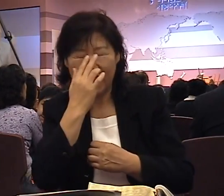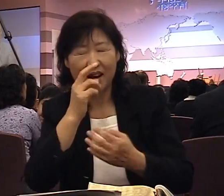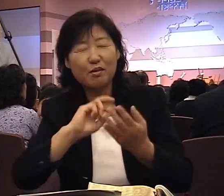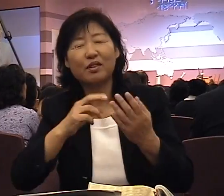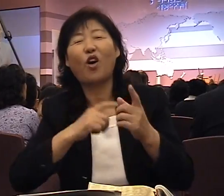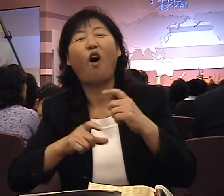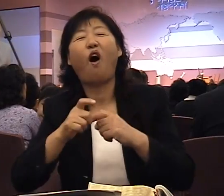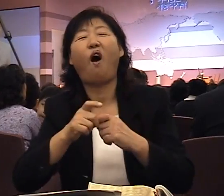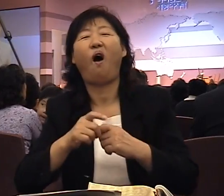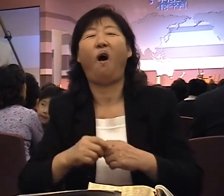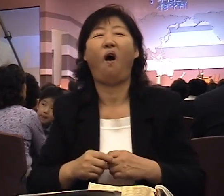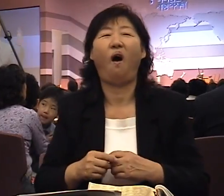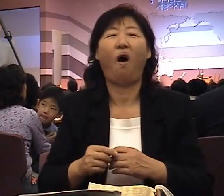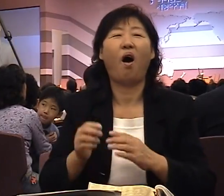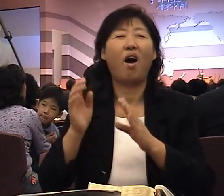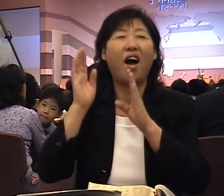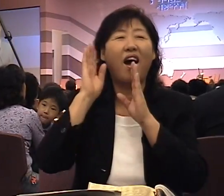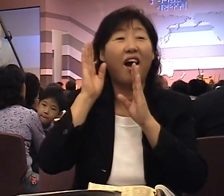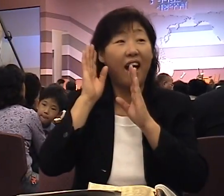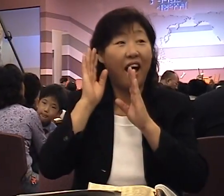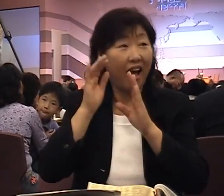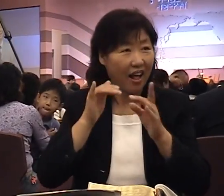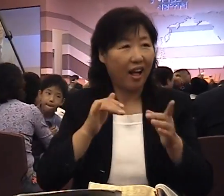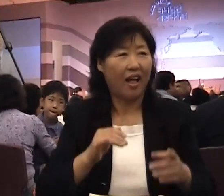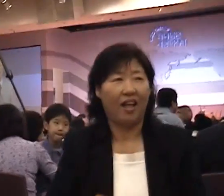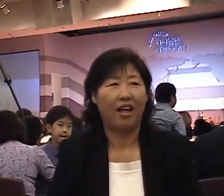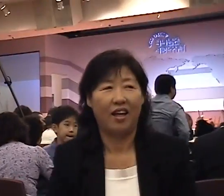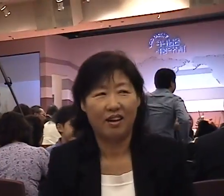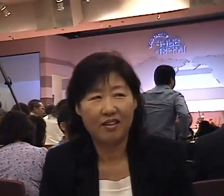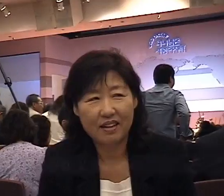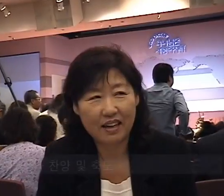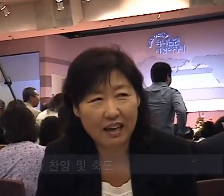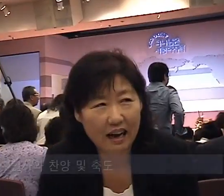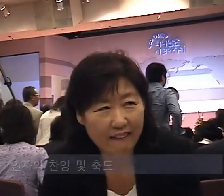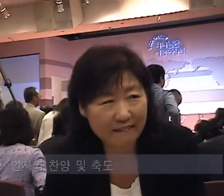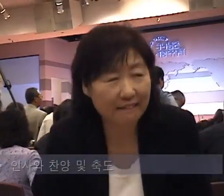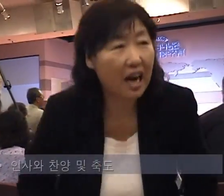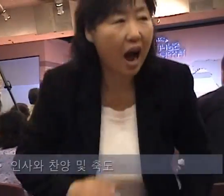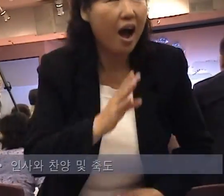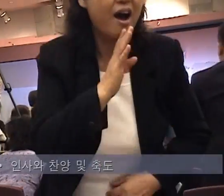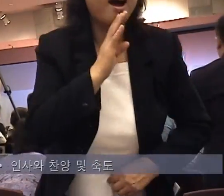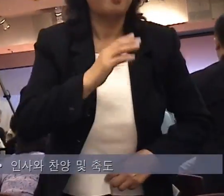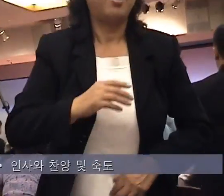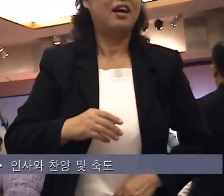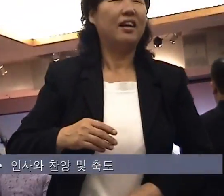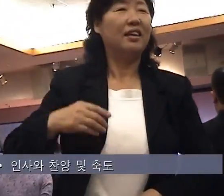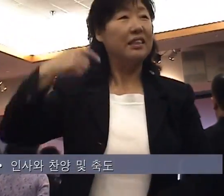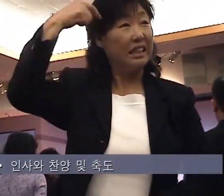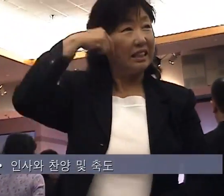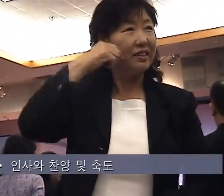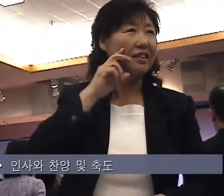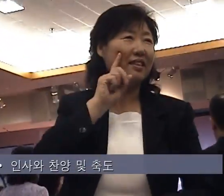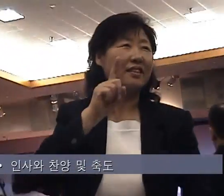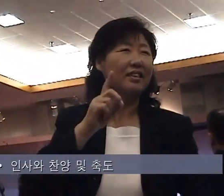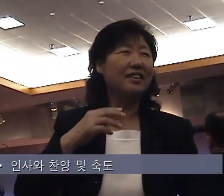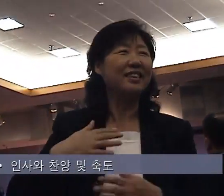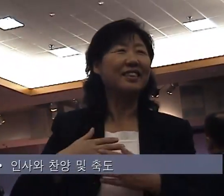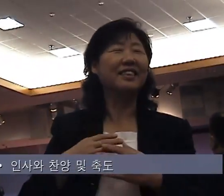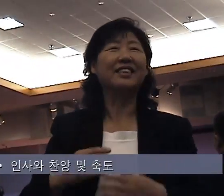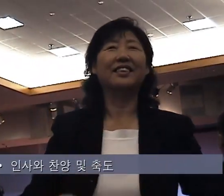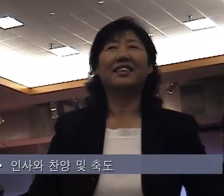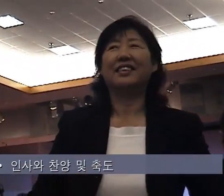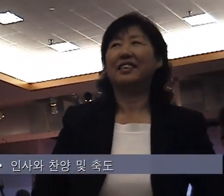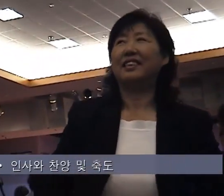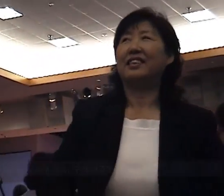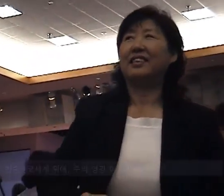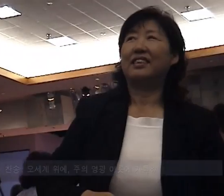줄을 믿습니다. 우리 다 같이 일어나서 그 하나님을 향해 오늘 온 세계 위에 온 우주 위에 운행하시는 그 하나님의